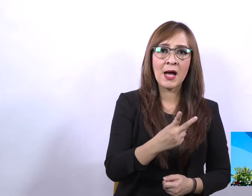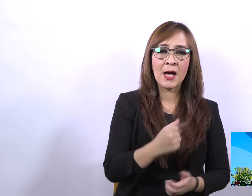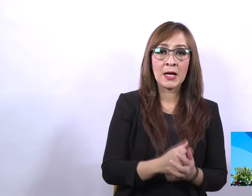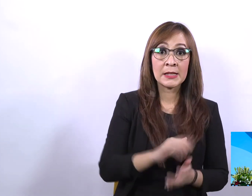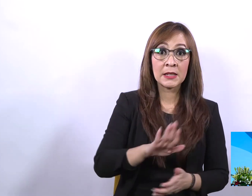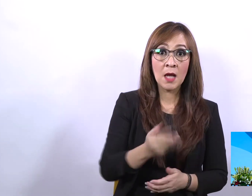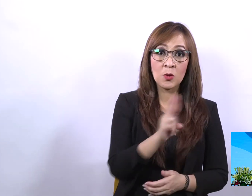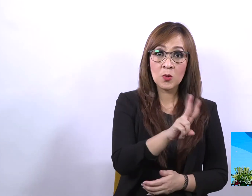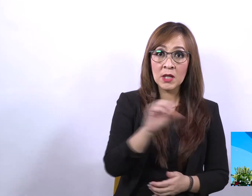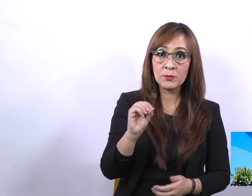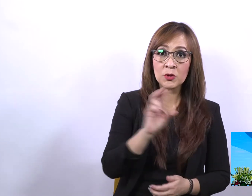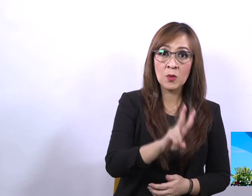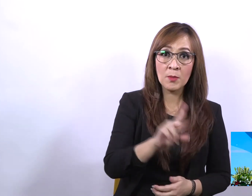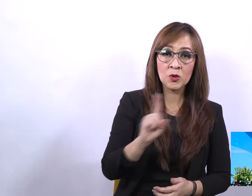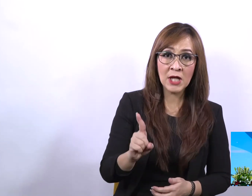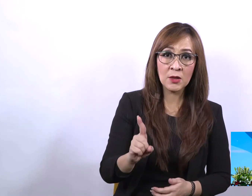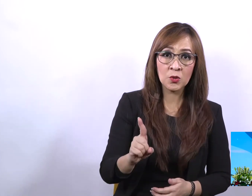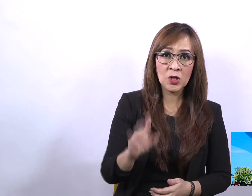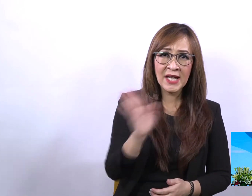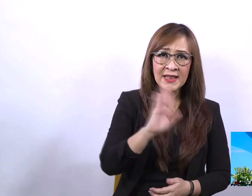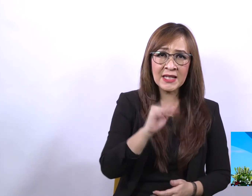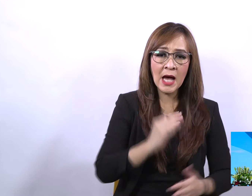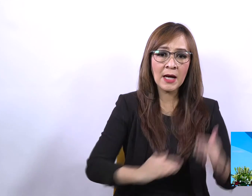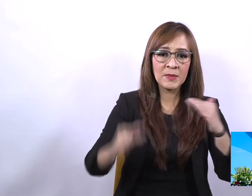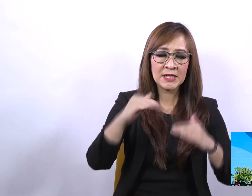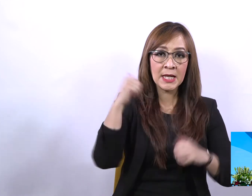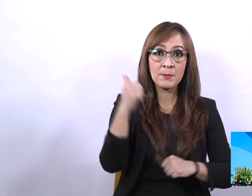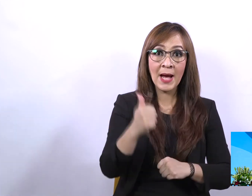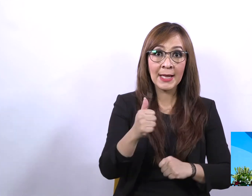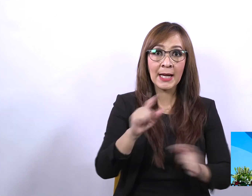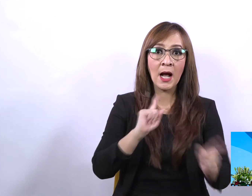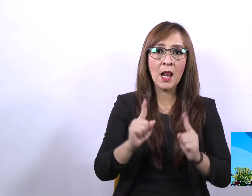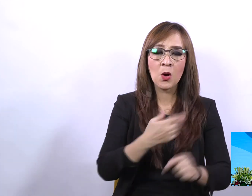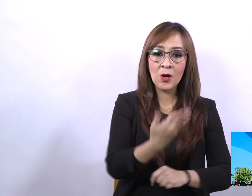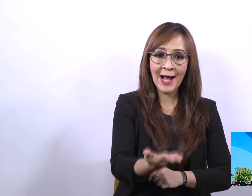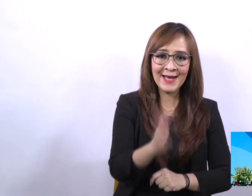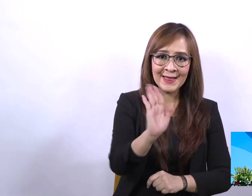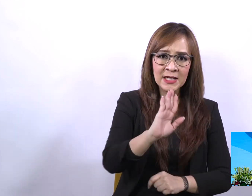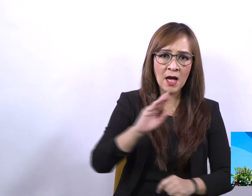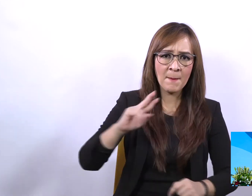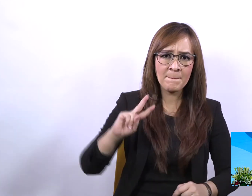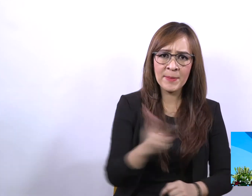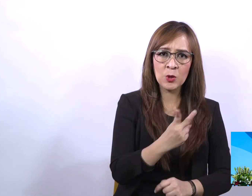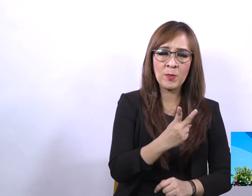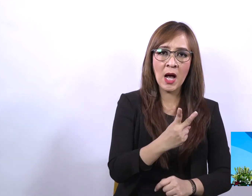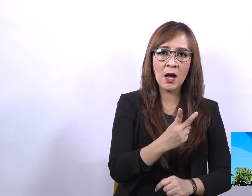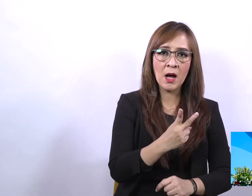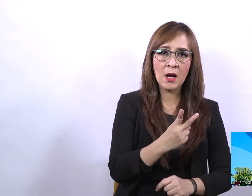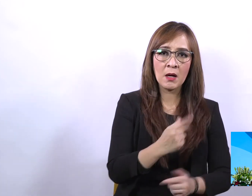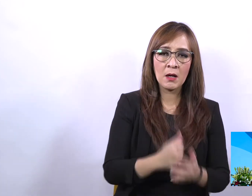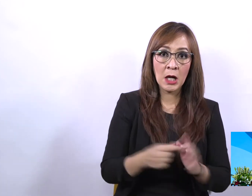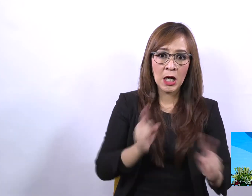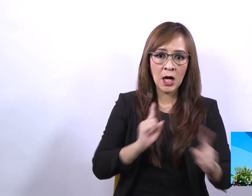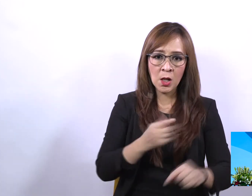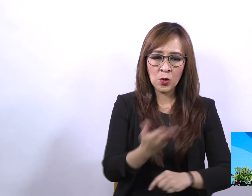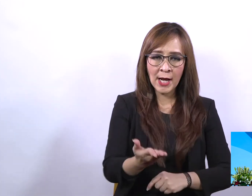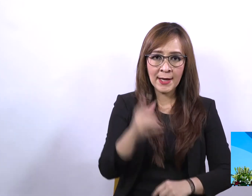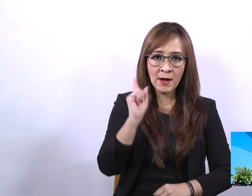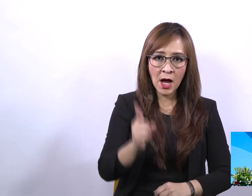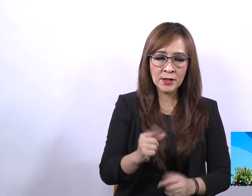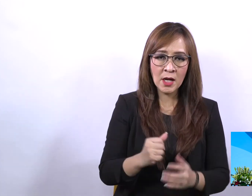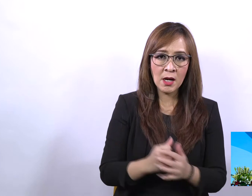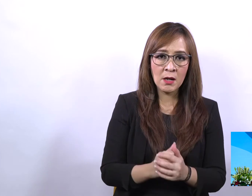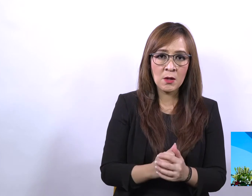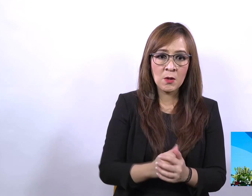Hai 2021 tidak akan jadi lebih baik kalau kau tidak pernah mau berobah kalau kau cuma nuntut suami moors berobah suami